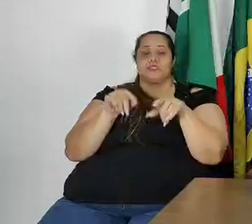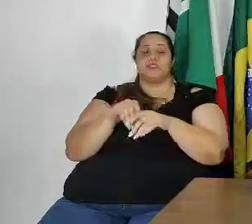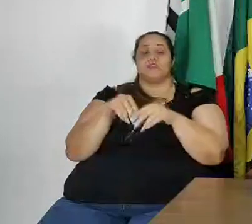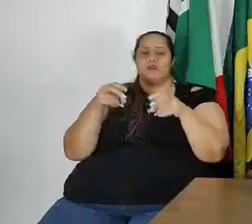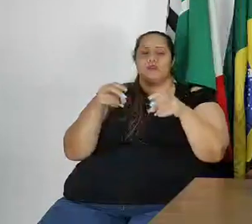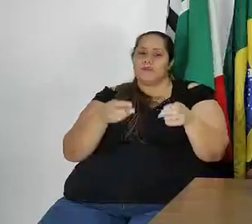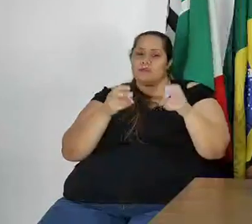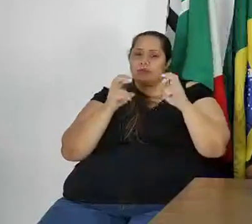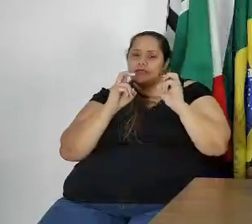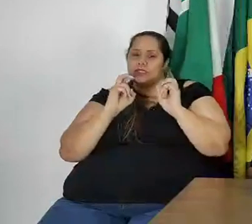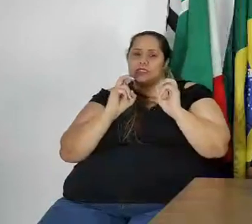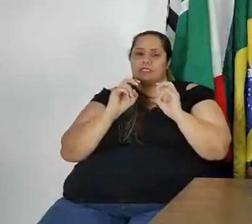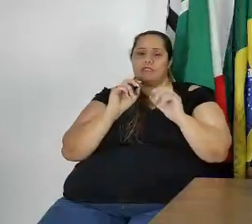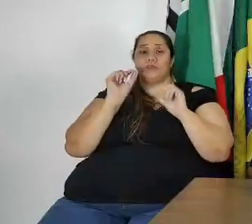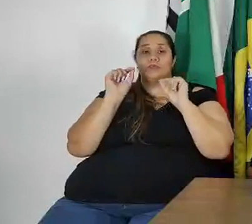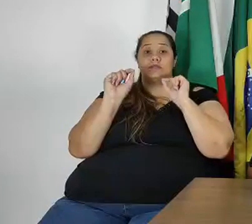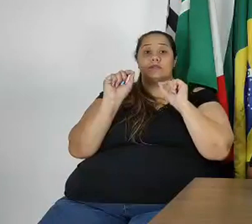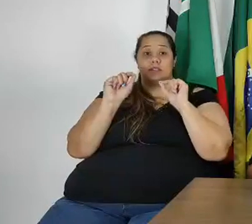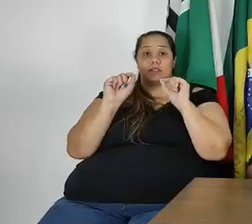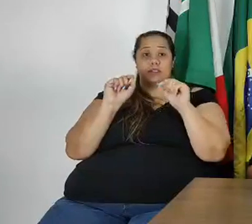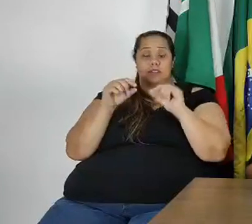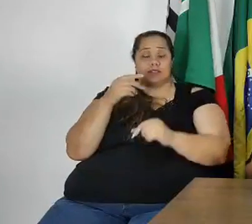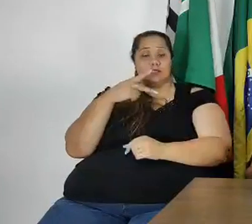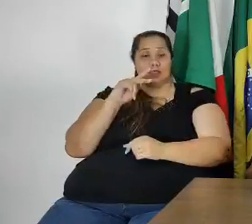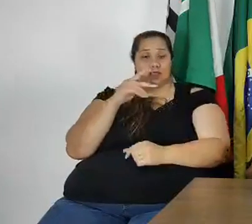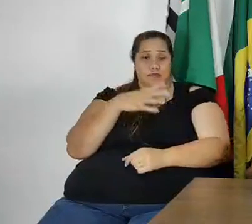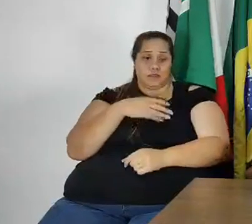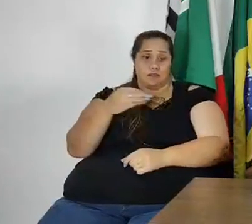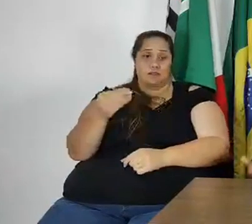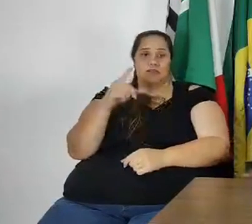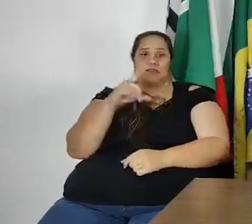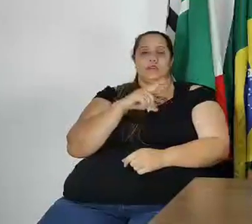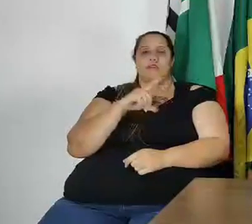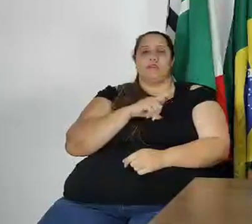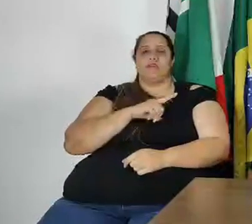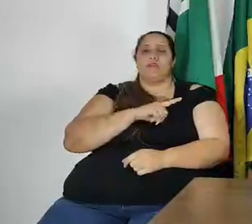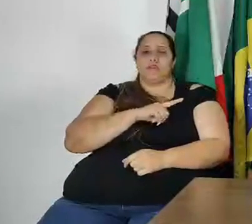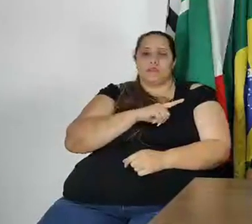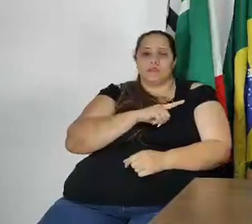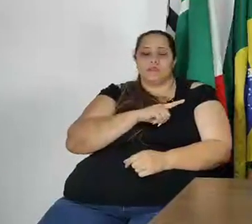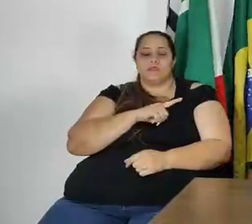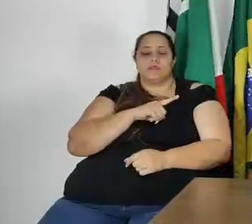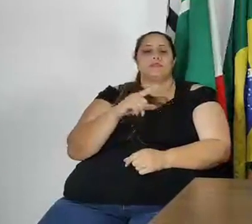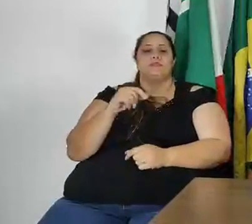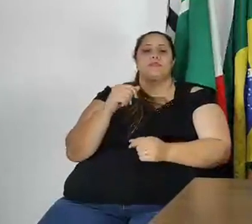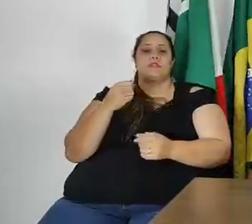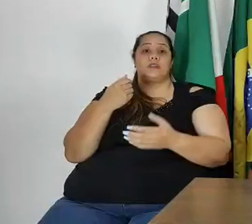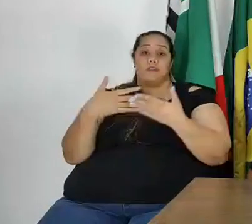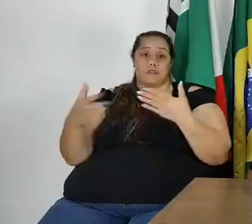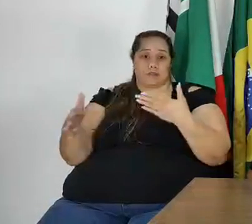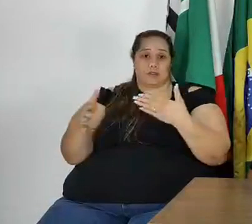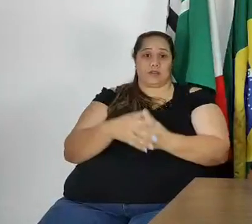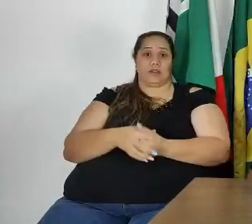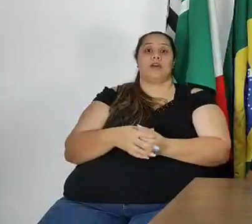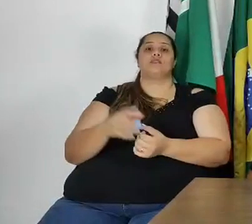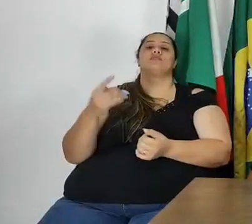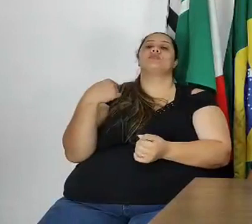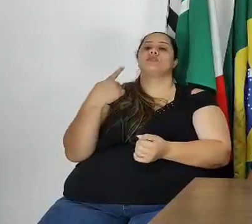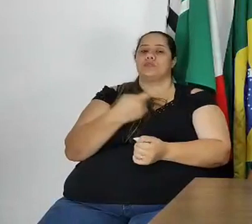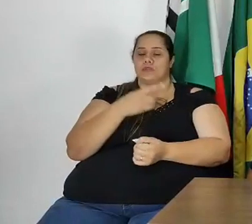mais cedo a gente perceber, melhor é a gente tentar corrigir. Somos humanos,